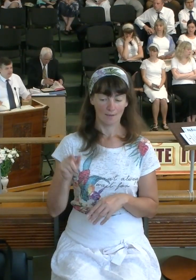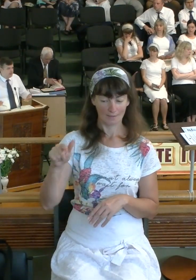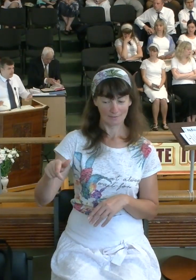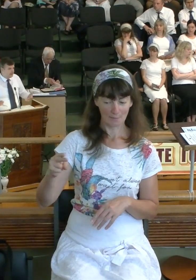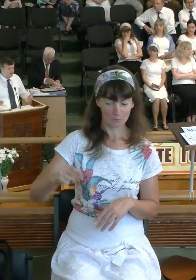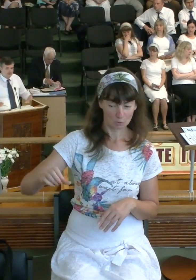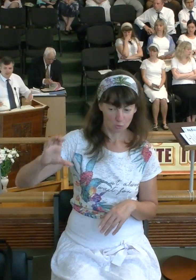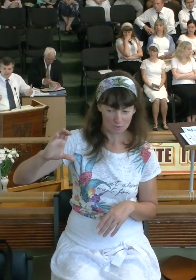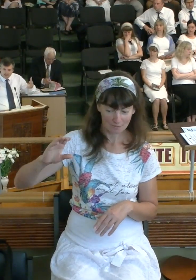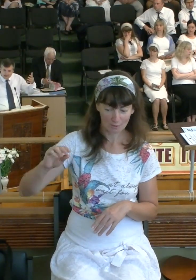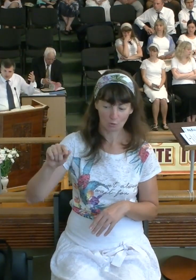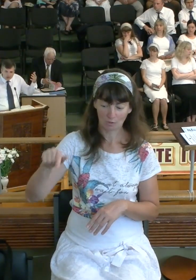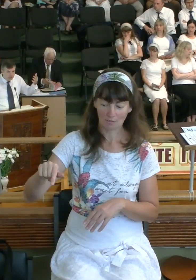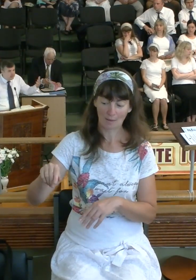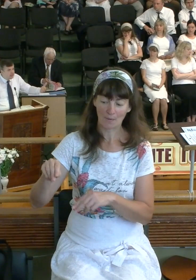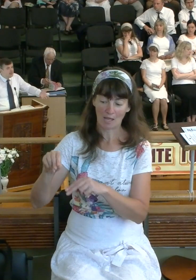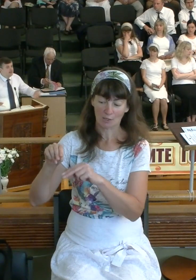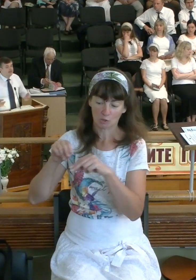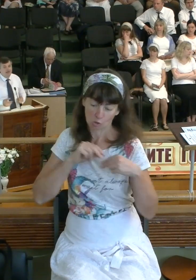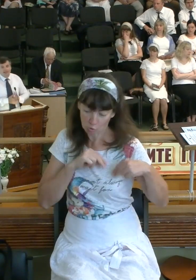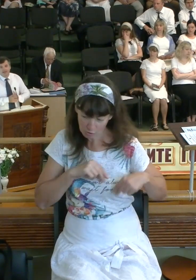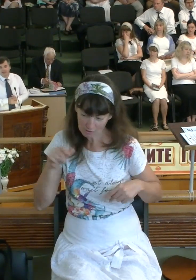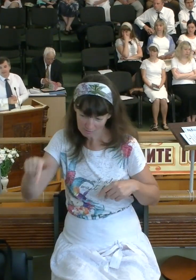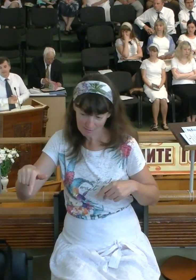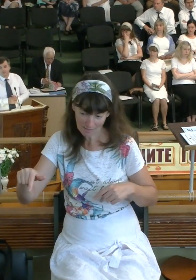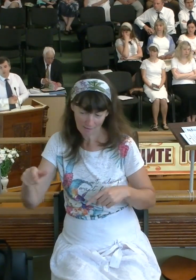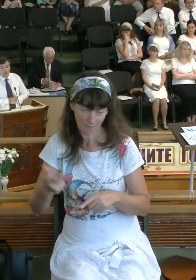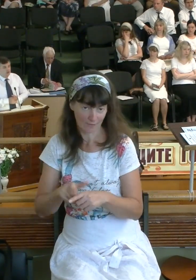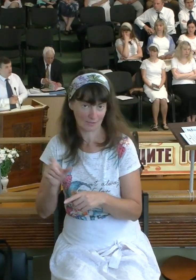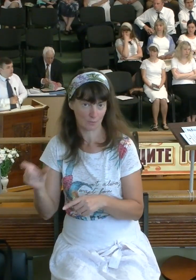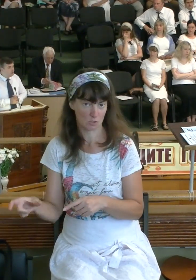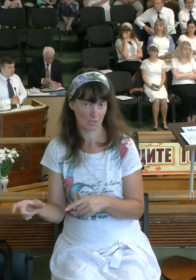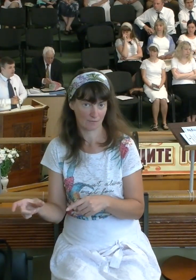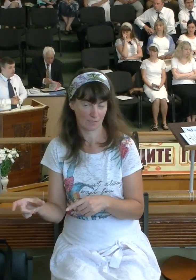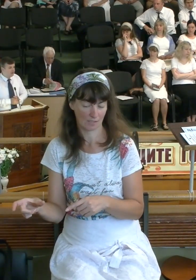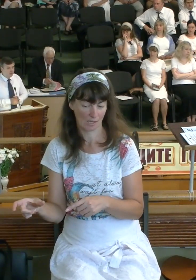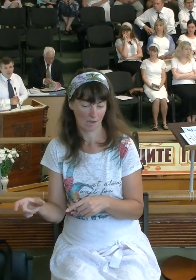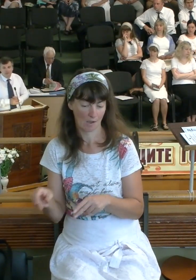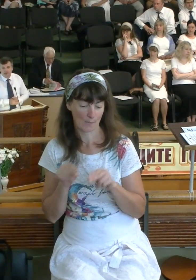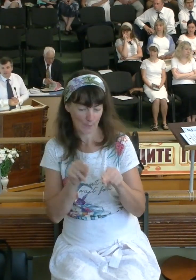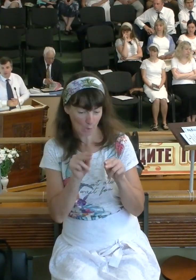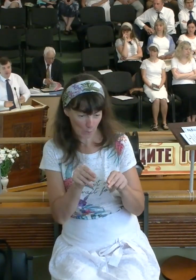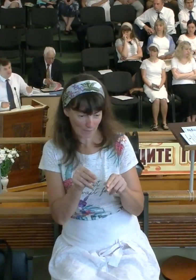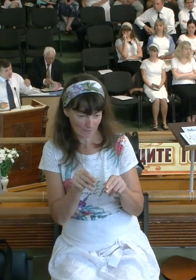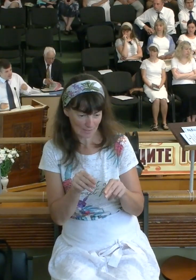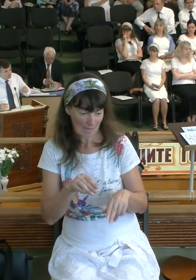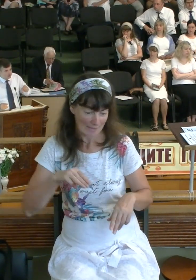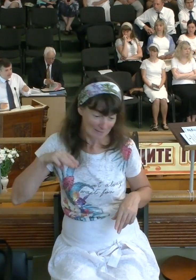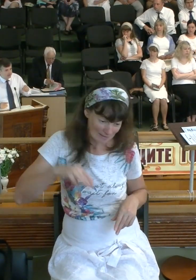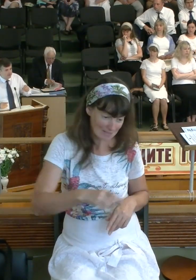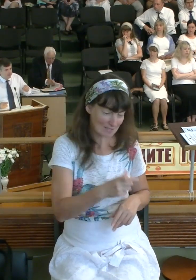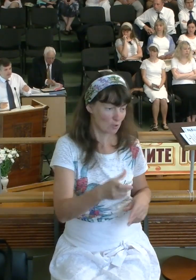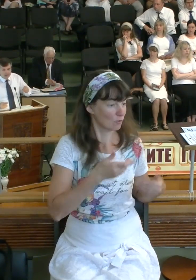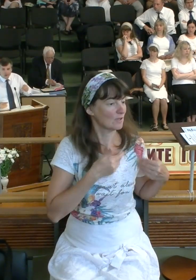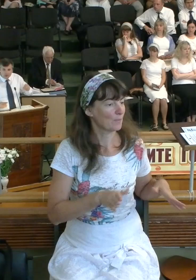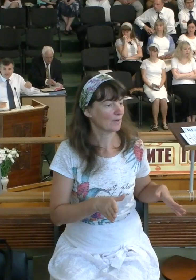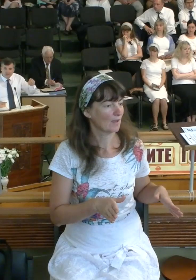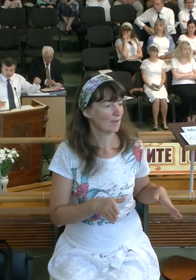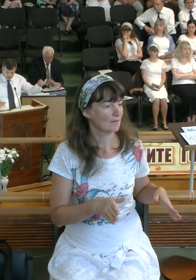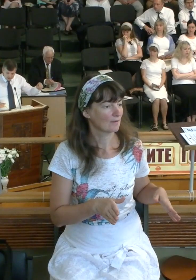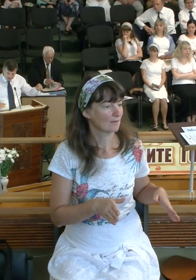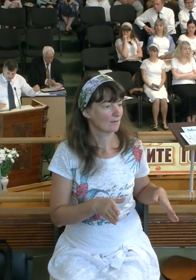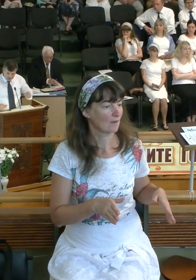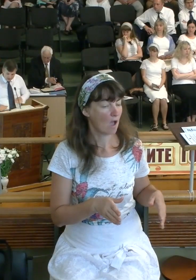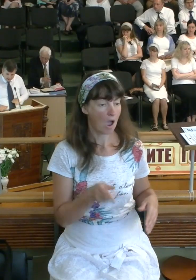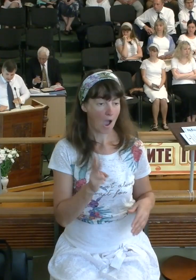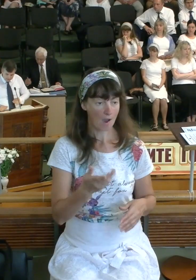уникально через них действовал, когда тысячи людей каялись. Но что Дух Святой сегодня производит в моей жизни? И текут ли